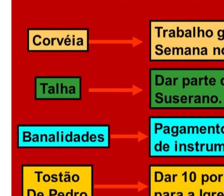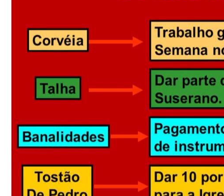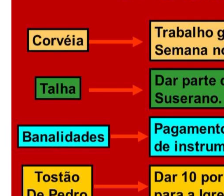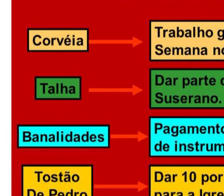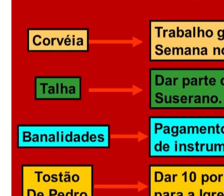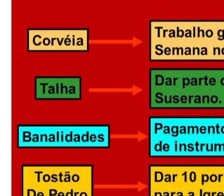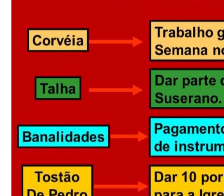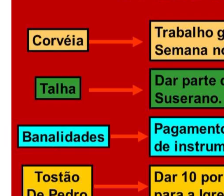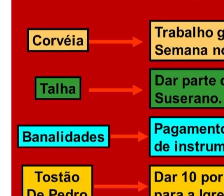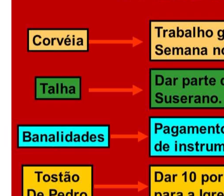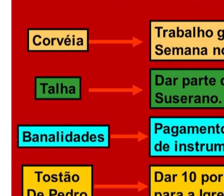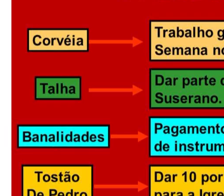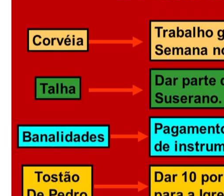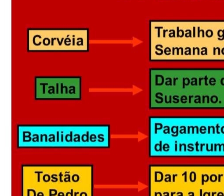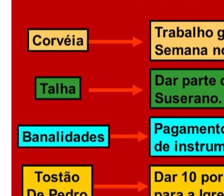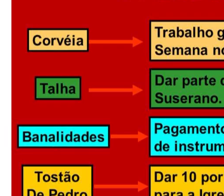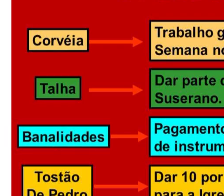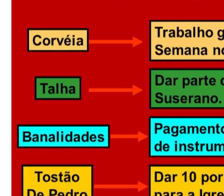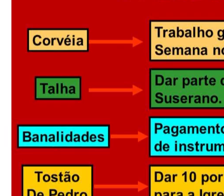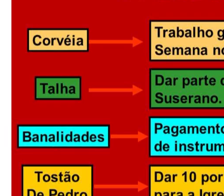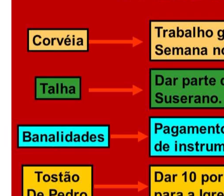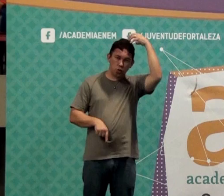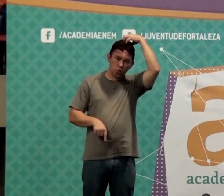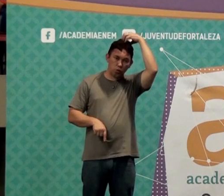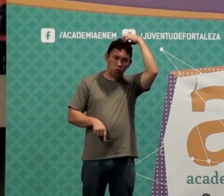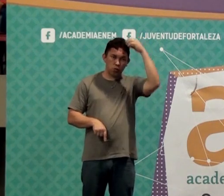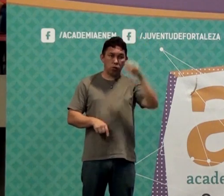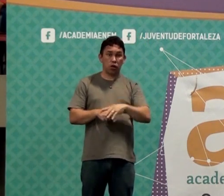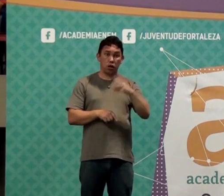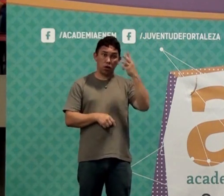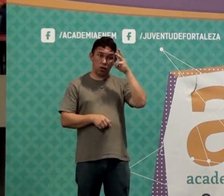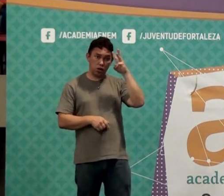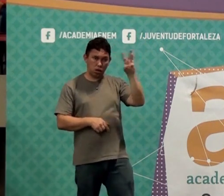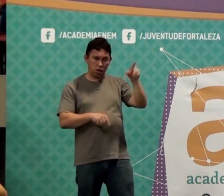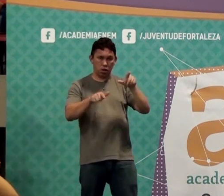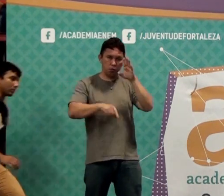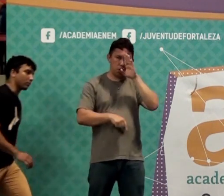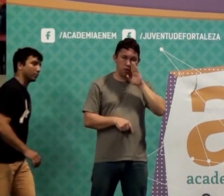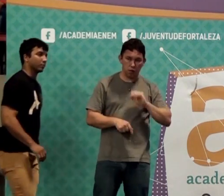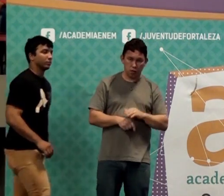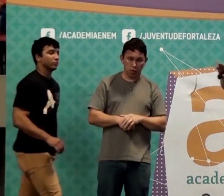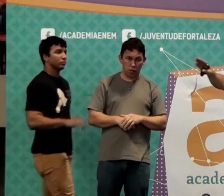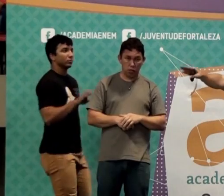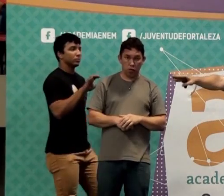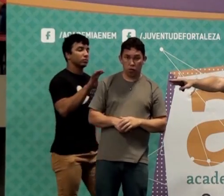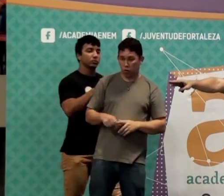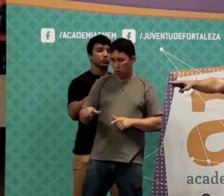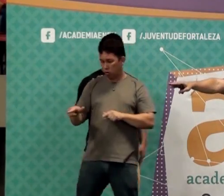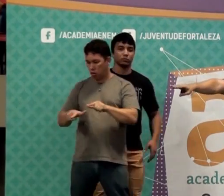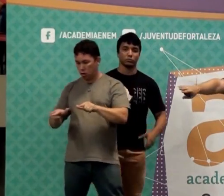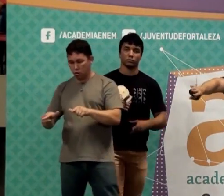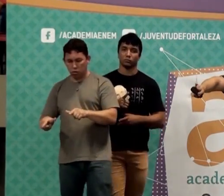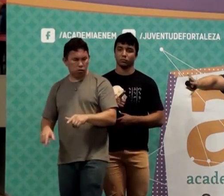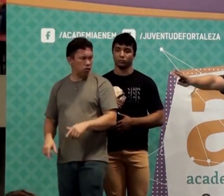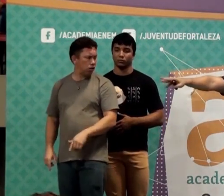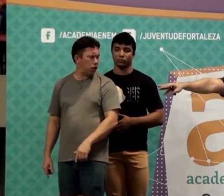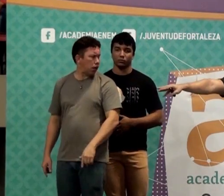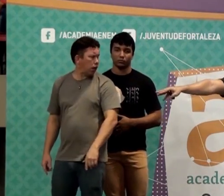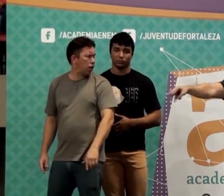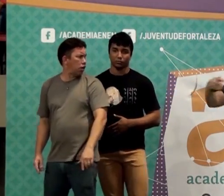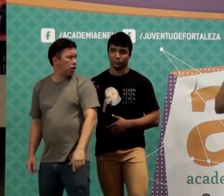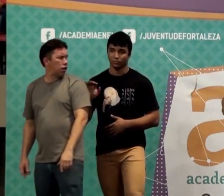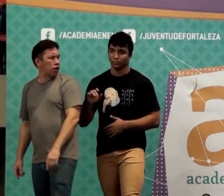dono da terra. Tá certo? O resto dos dias, tu vai ficar com o que tu produzir. Só que tu não fica com tudo,